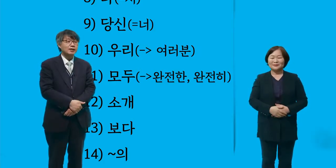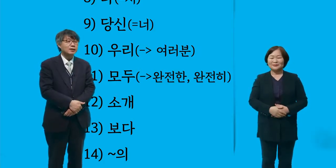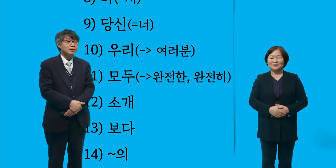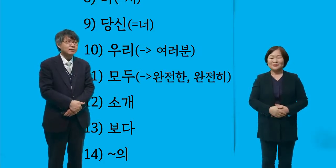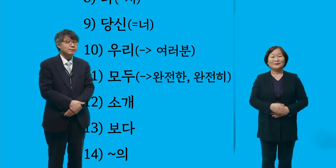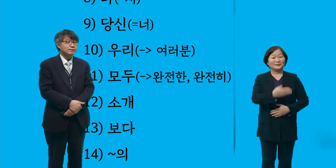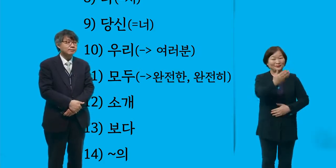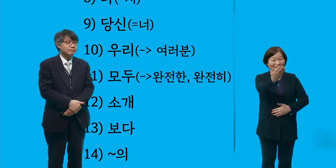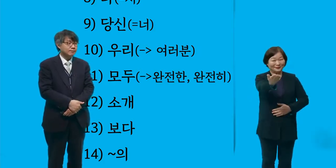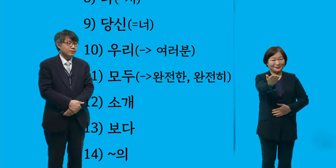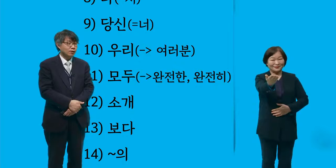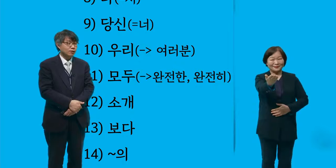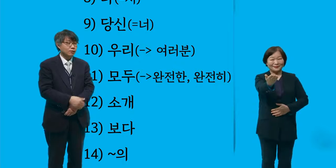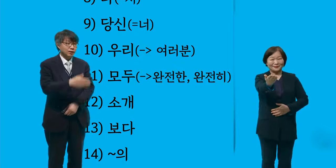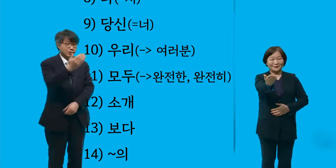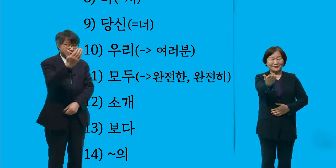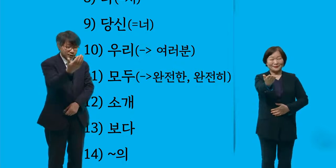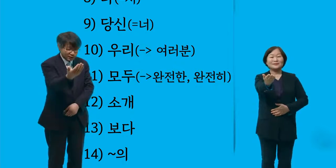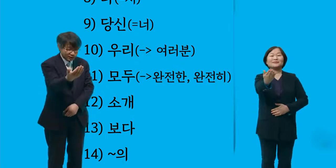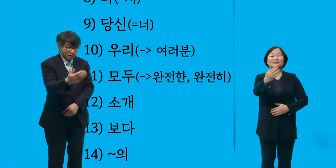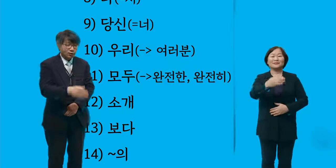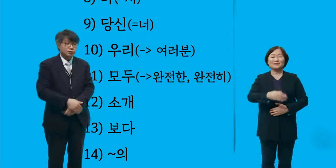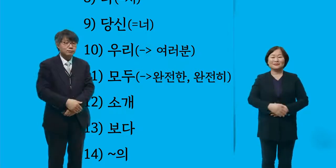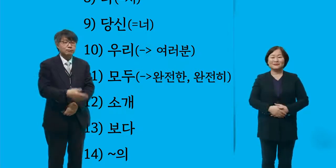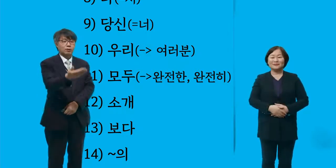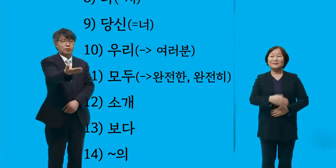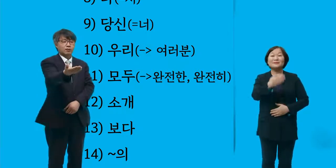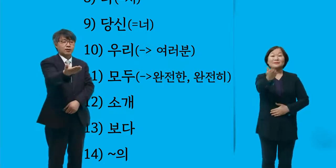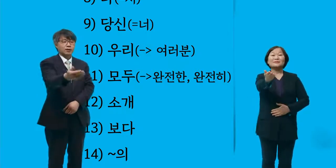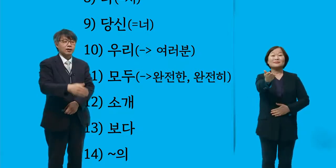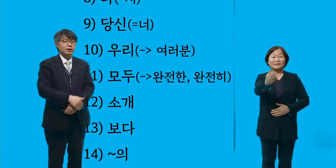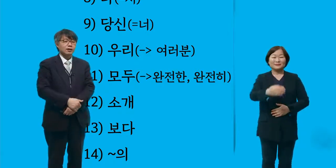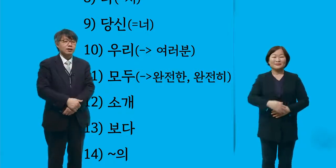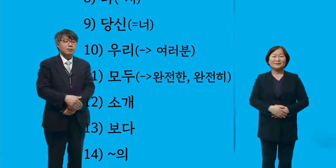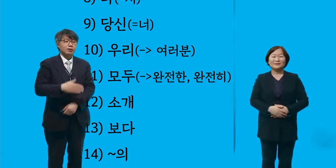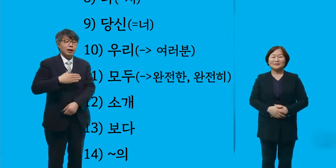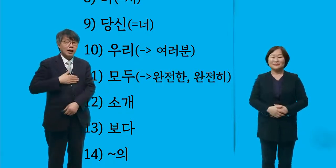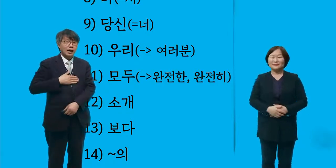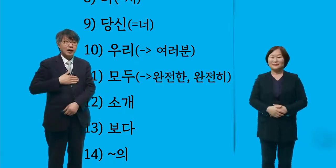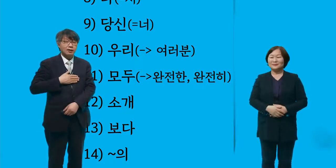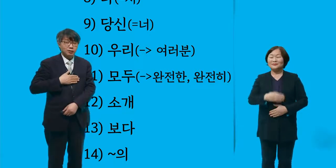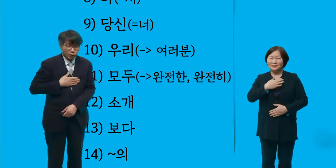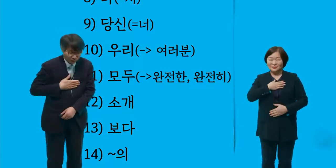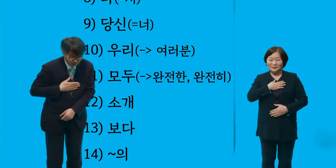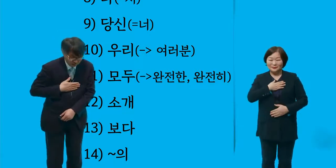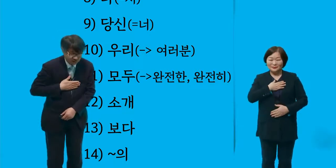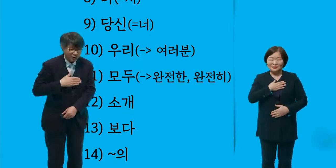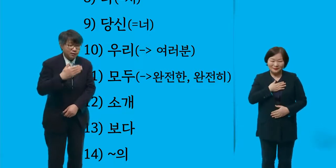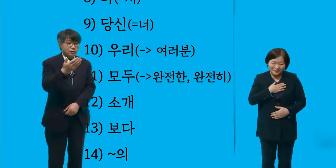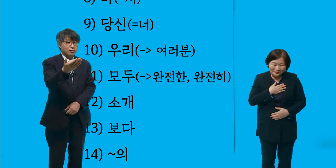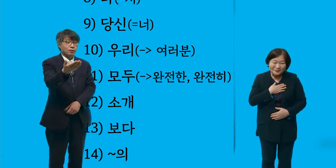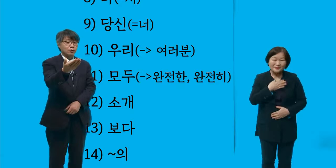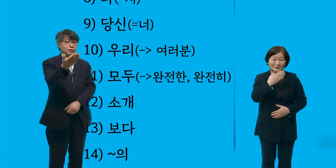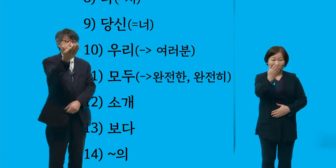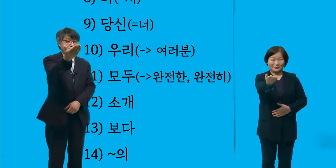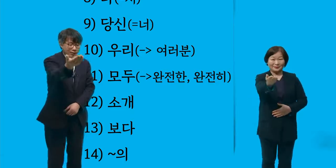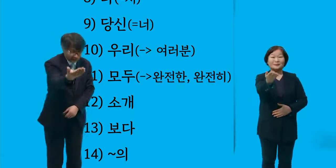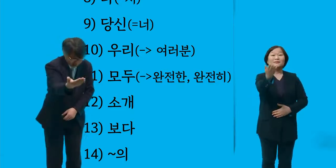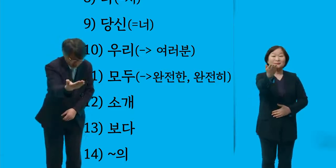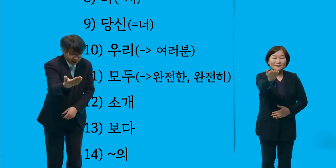당신은 당신, 너는 너. 이렇게 뭐 나, 저, 너, 당신 이렇게